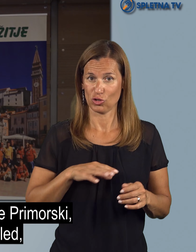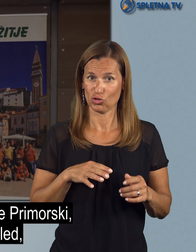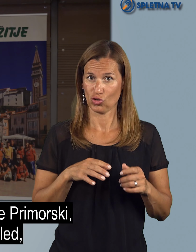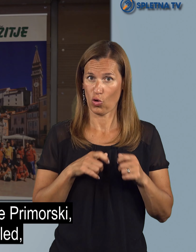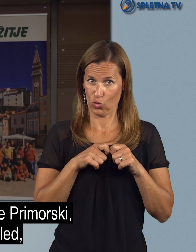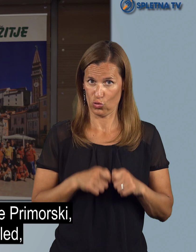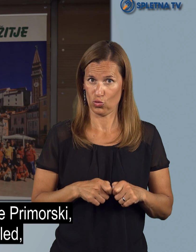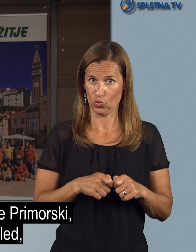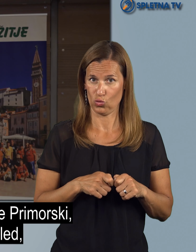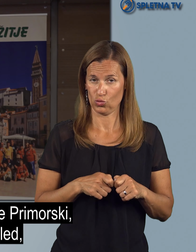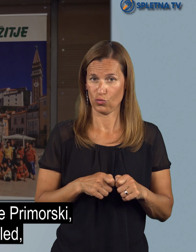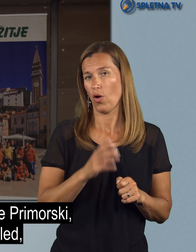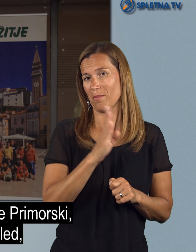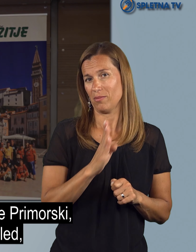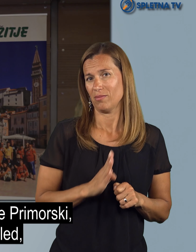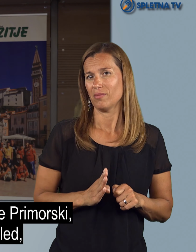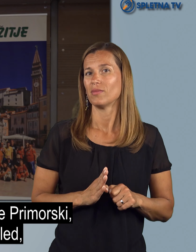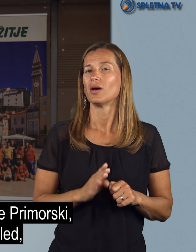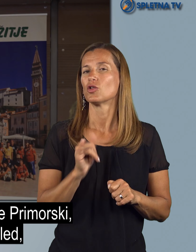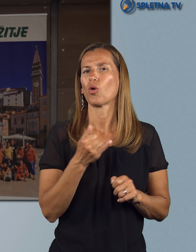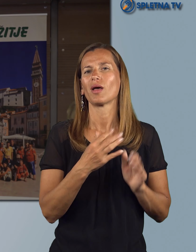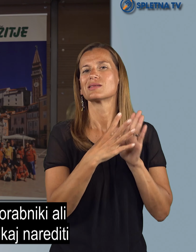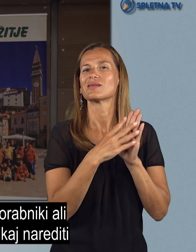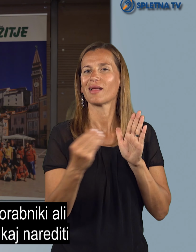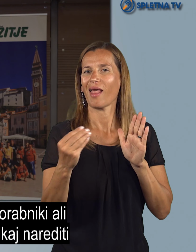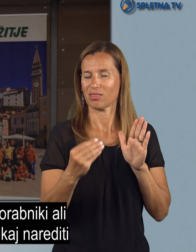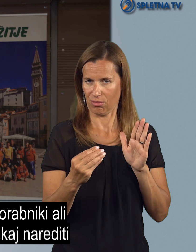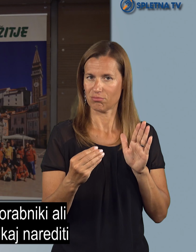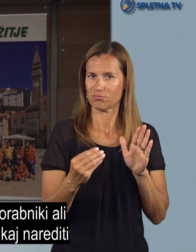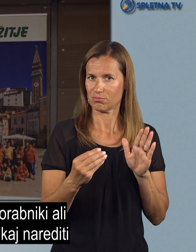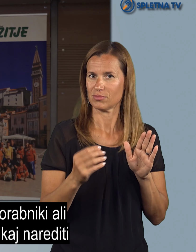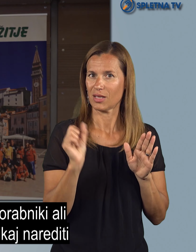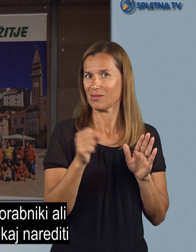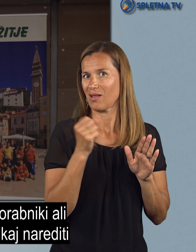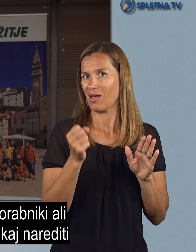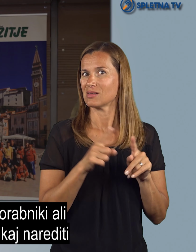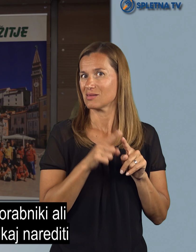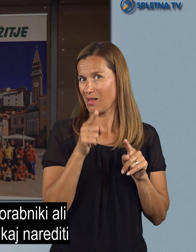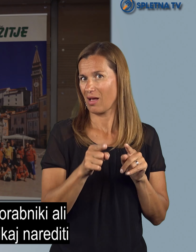Naše društvo prinese Primorski, mislim, da vzgled, da s takimi